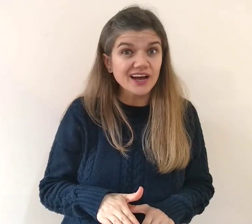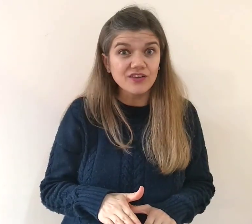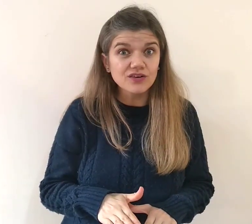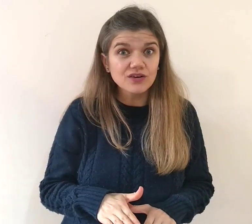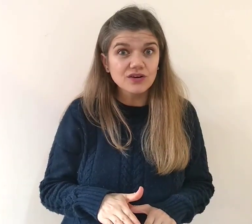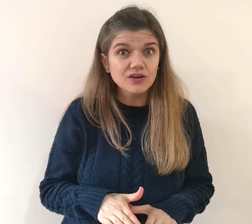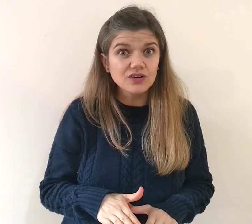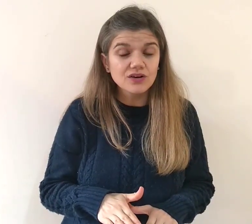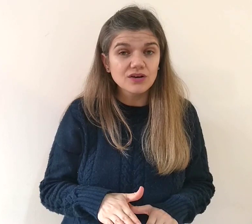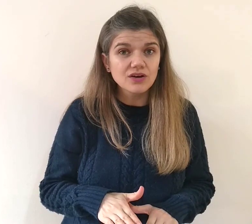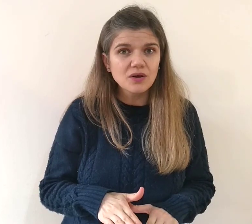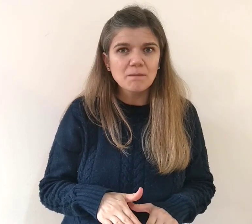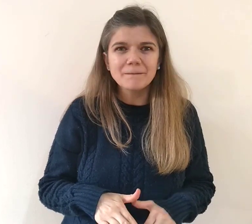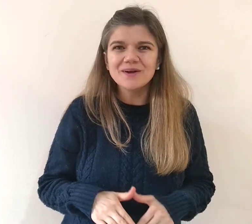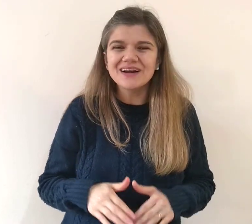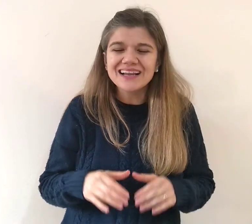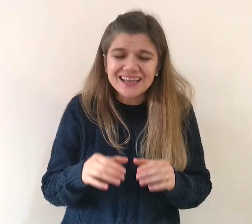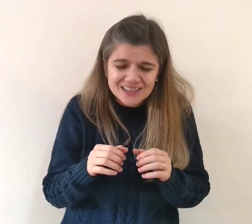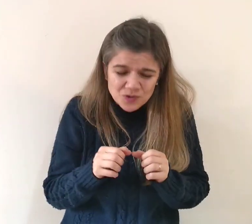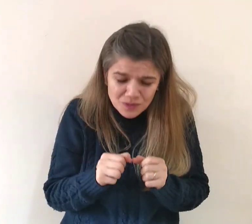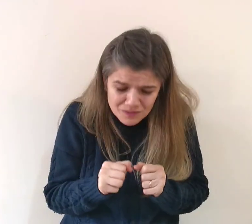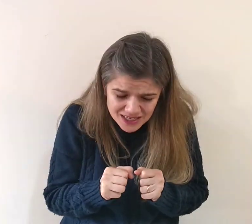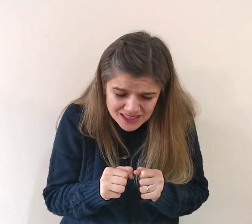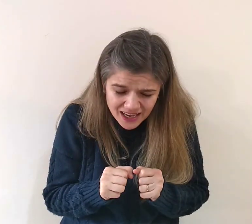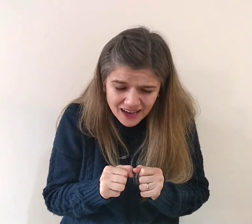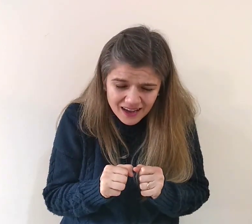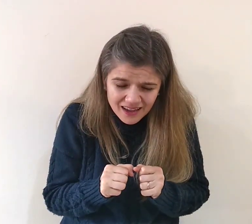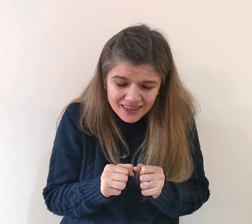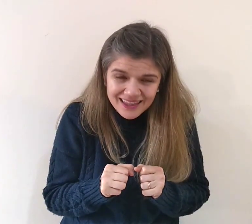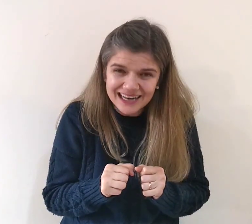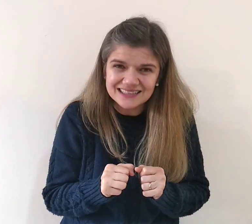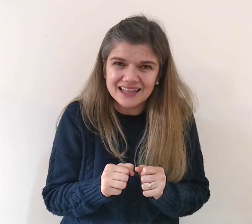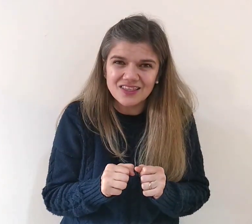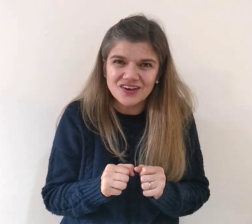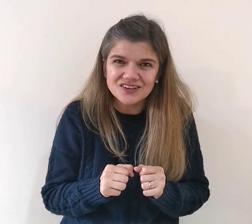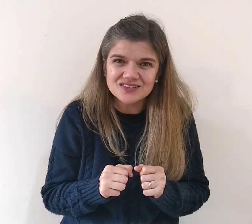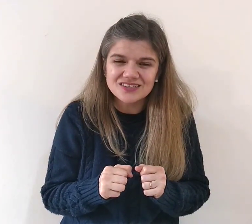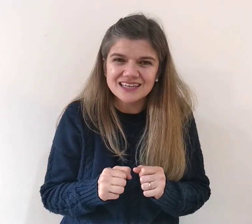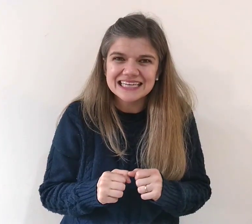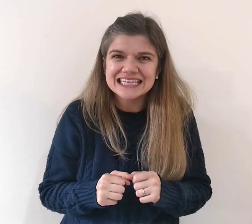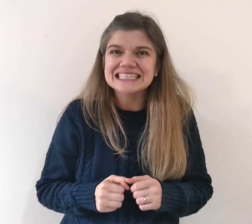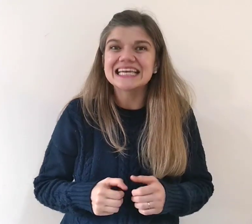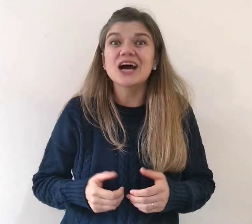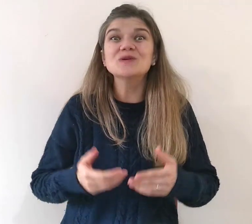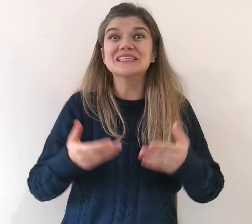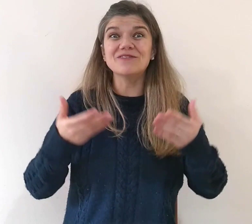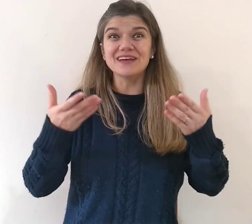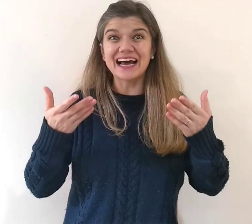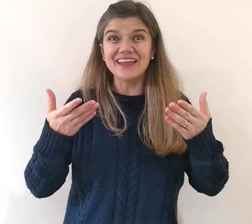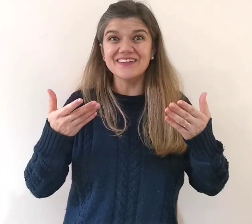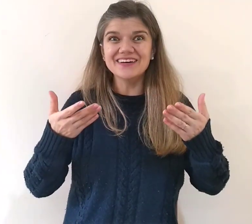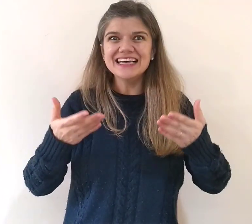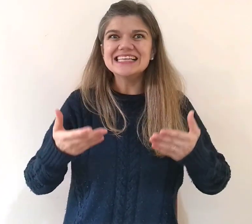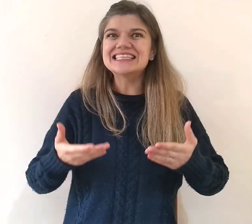achicado, pero el que se humilla delante de Dios será justificado,